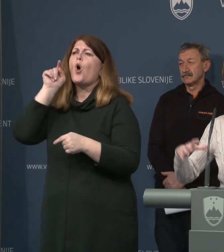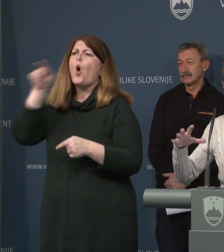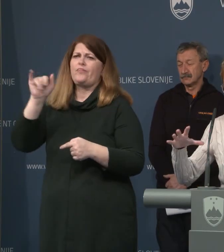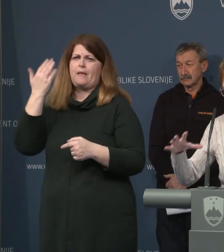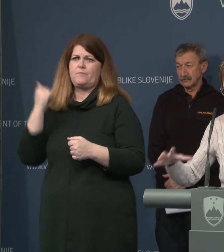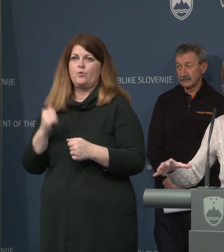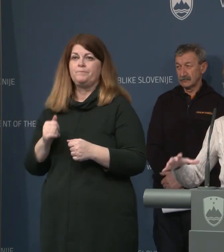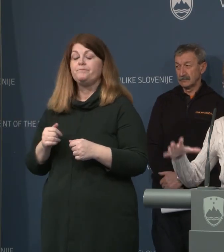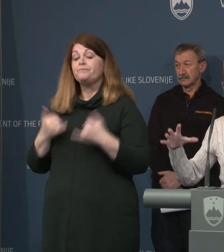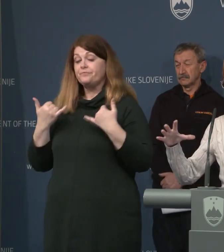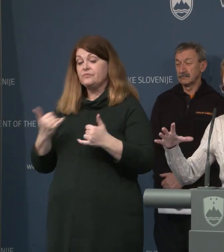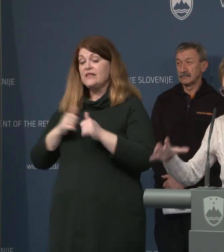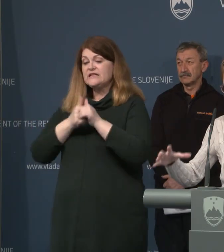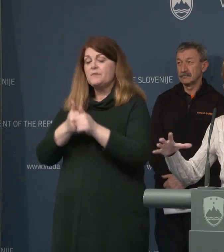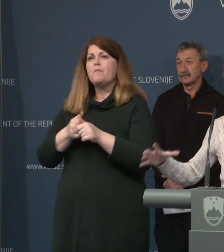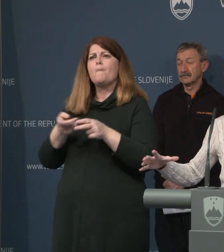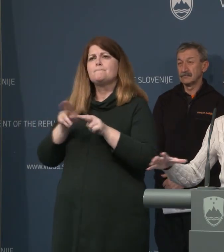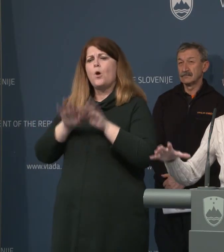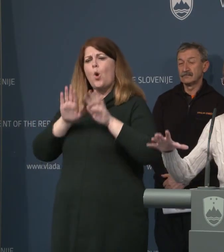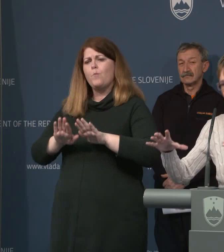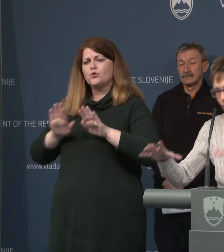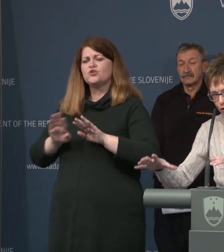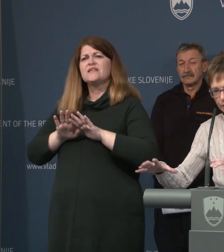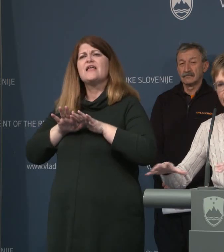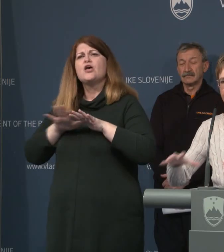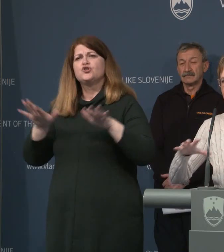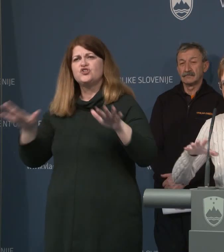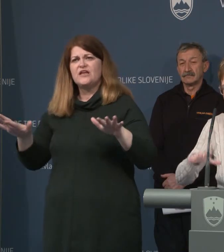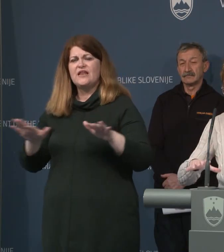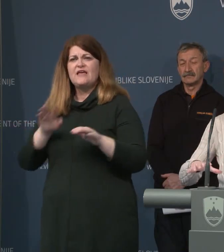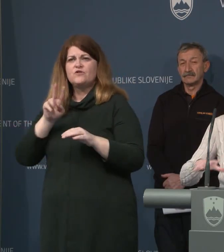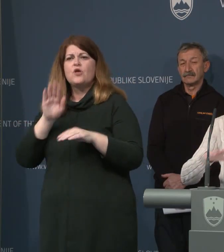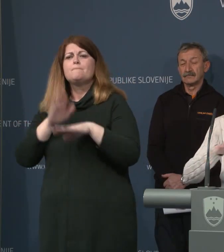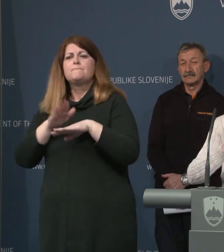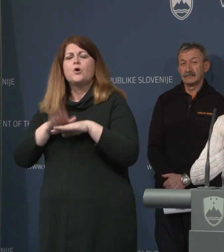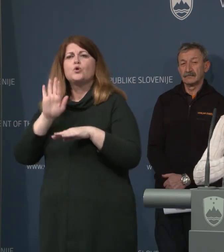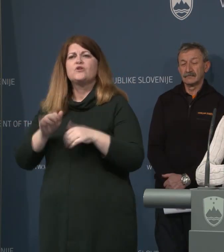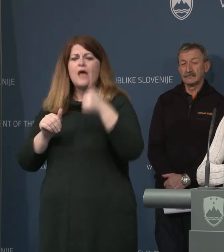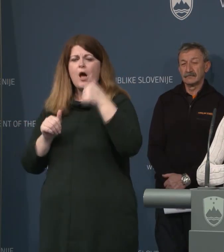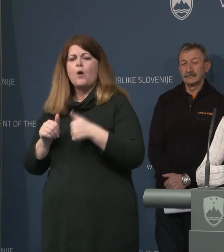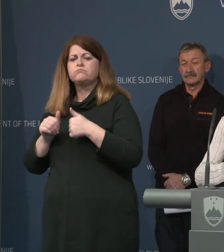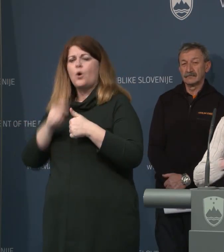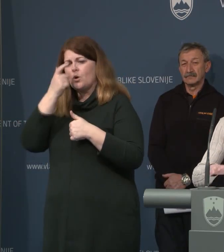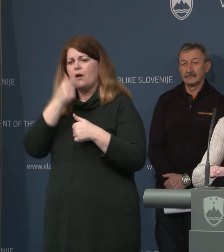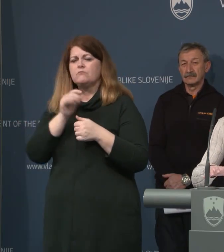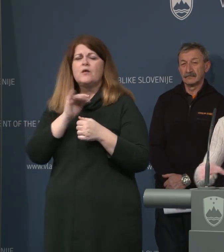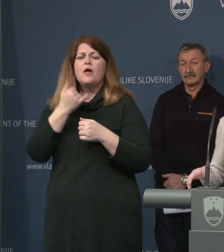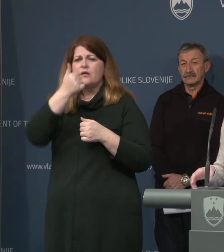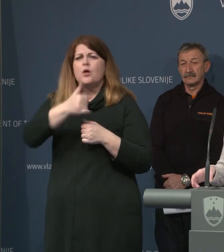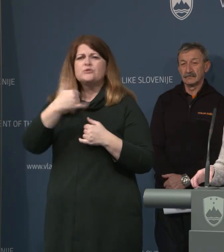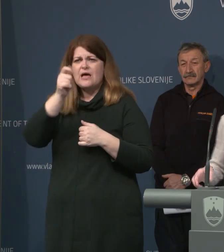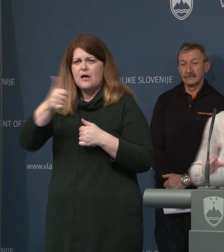predvsem upočasnjevanje širjenja virusa, poročanje na individualni ravni ni